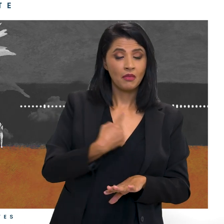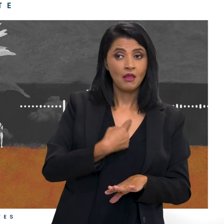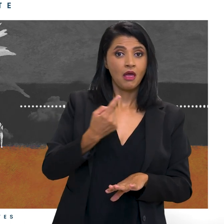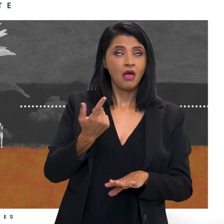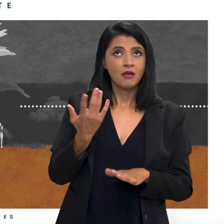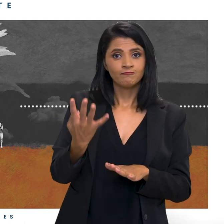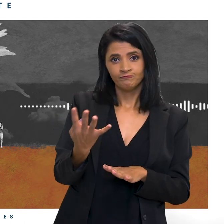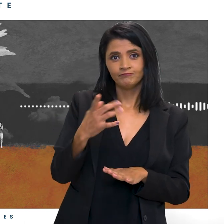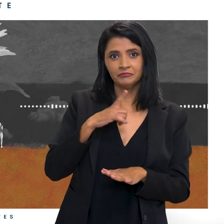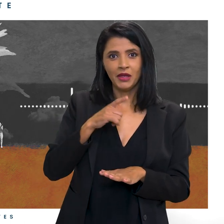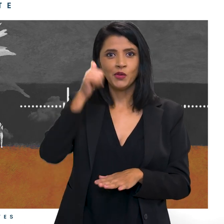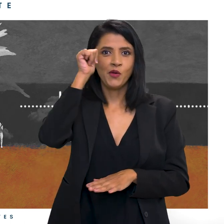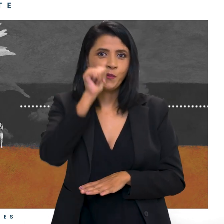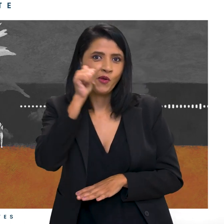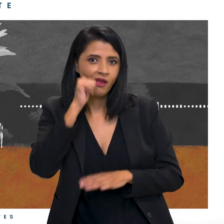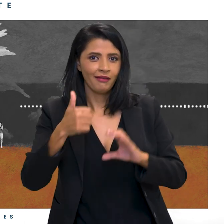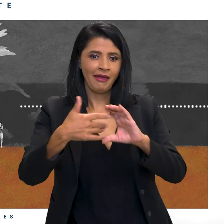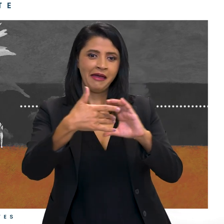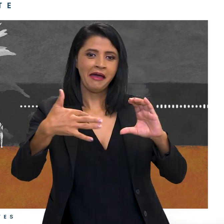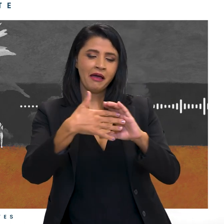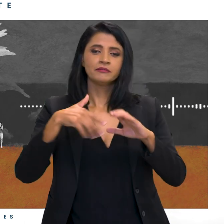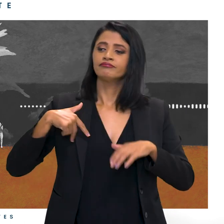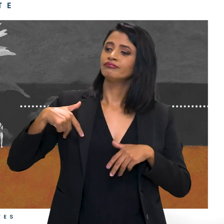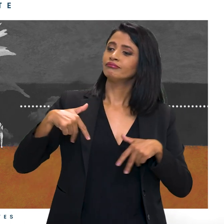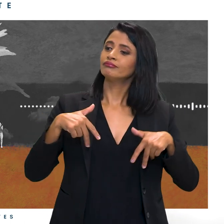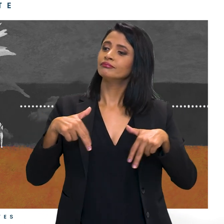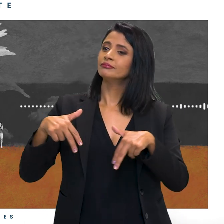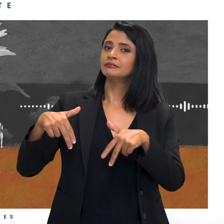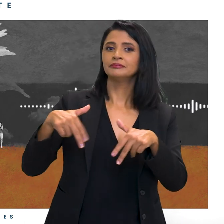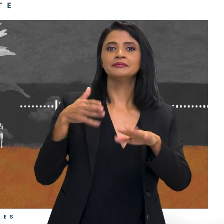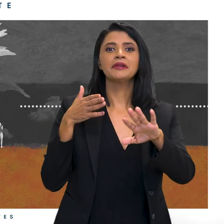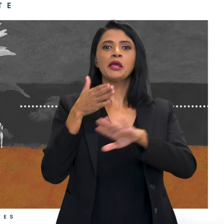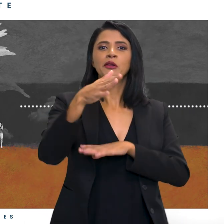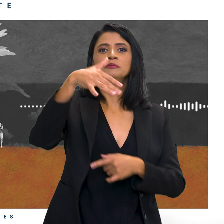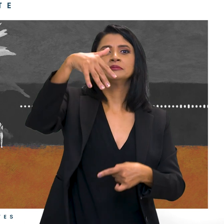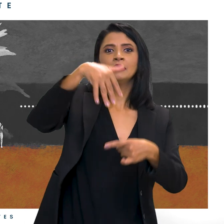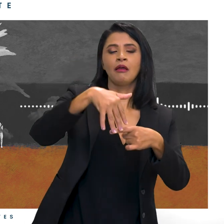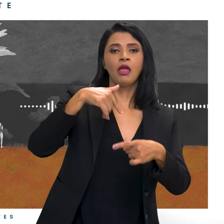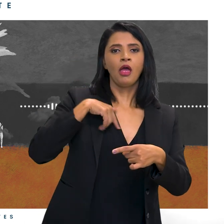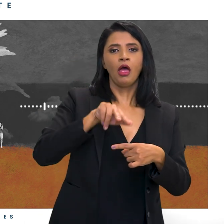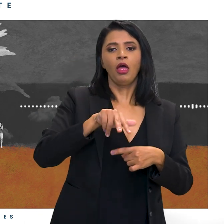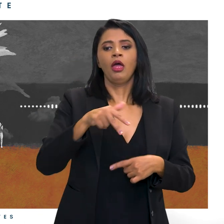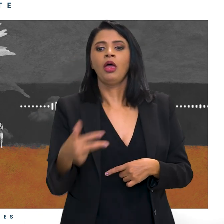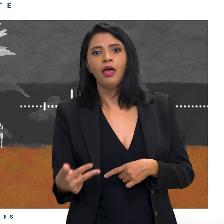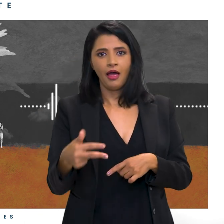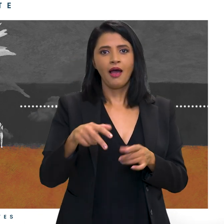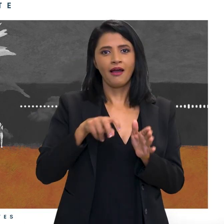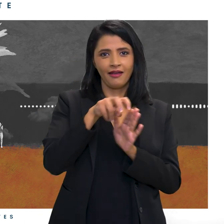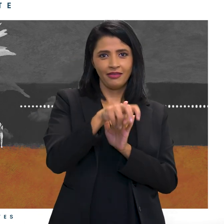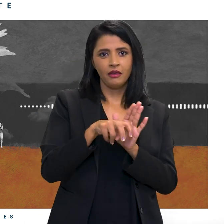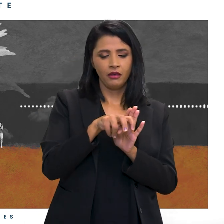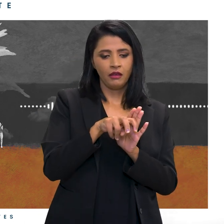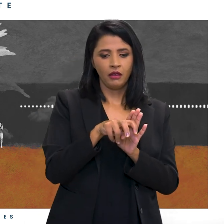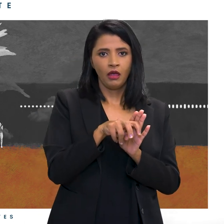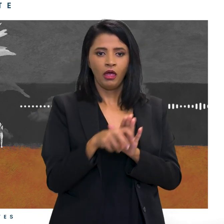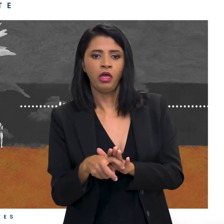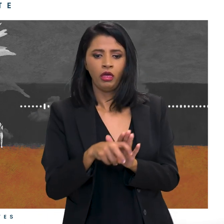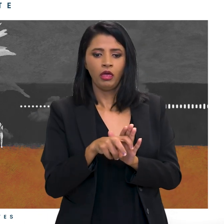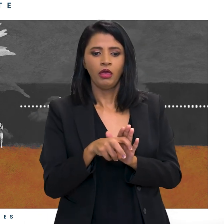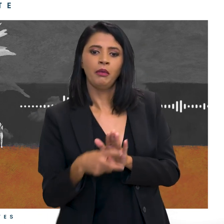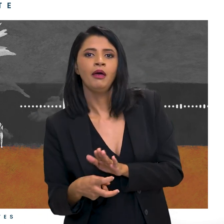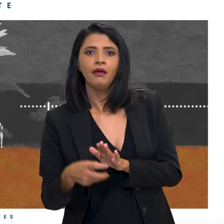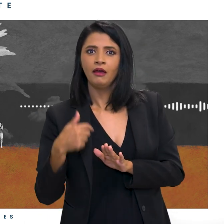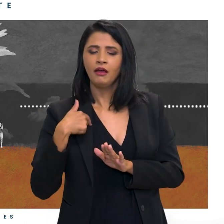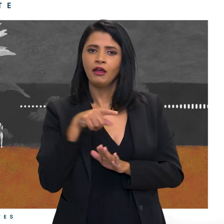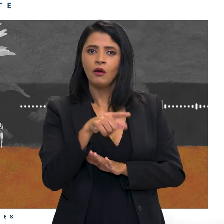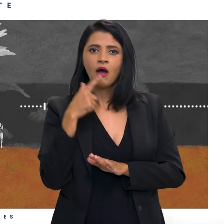Nós estávamos quatro mulheres raras caminhando pro McDonald's, eu caí, a cadeira, né, a